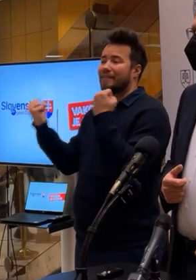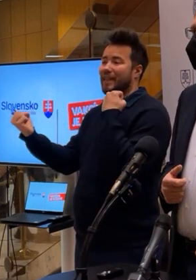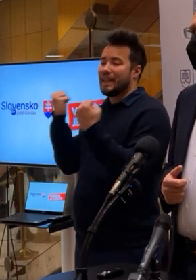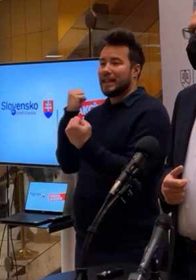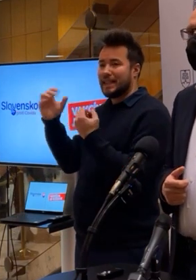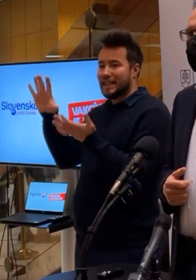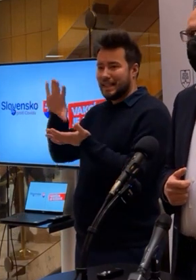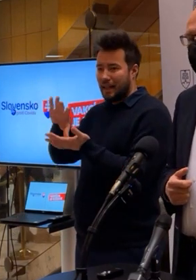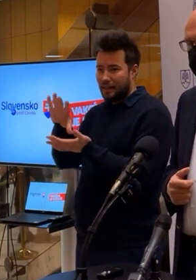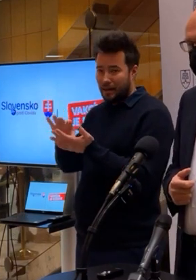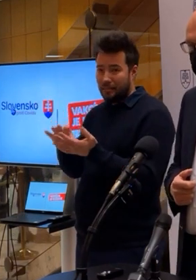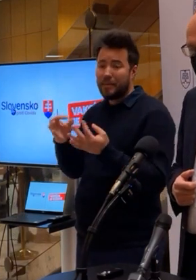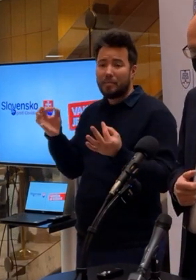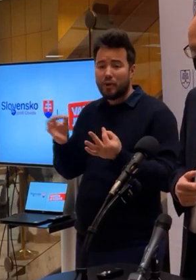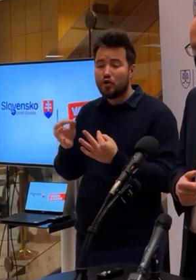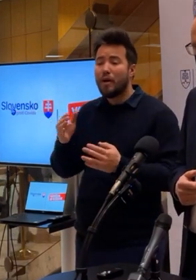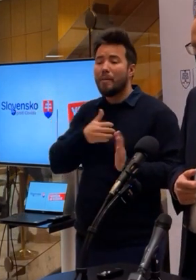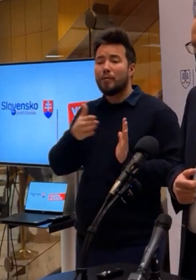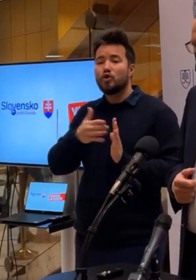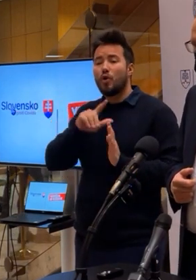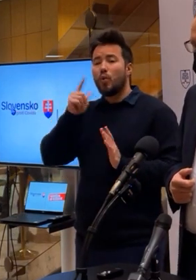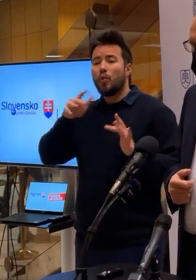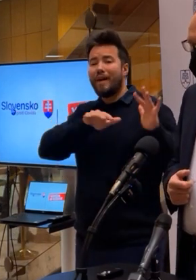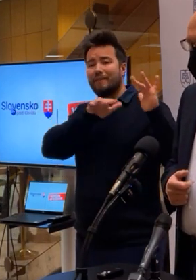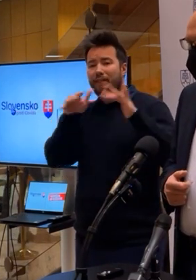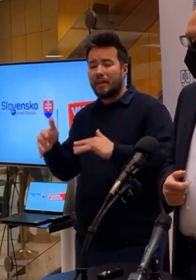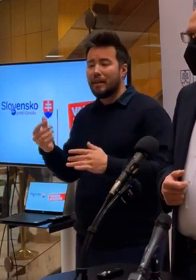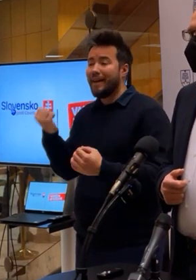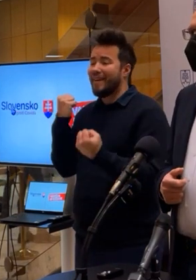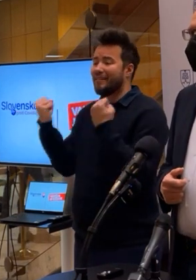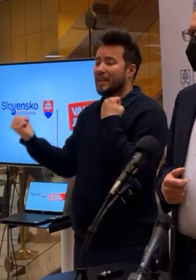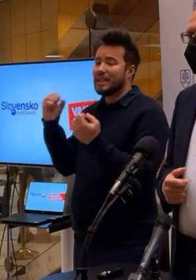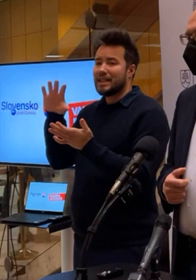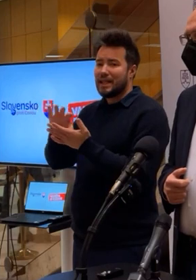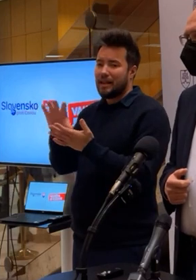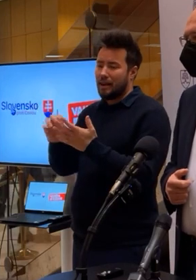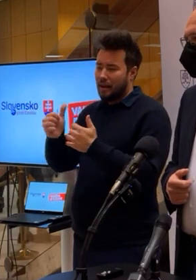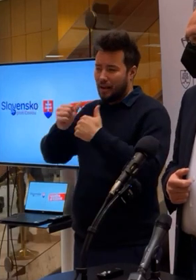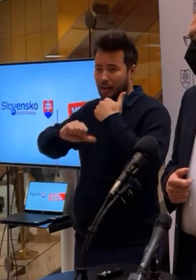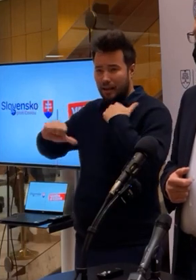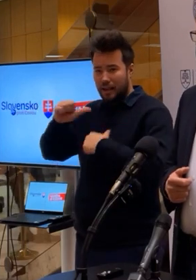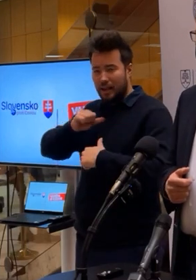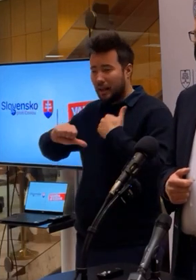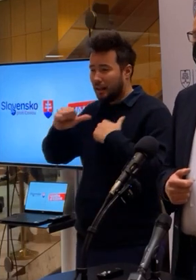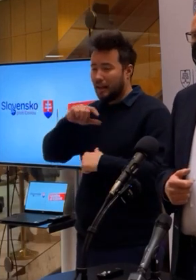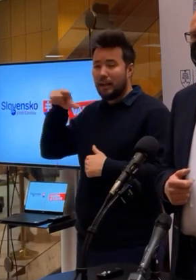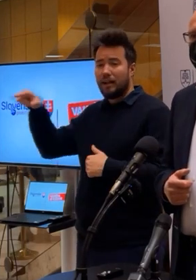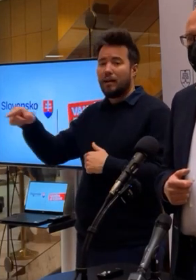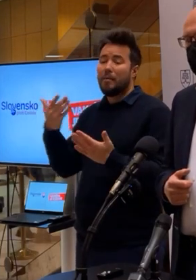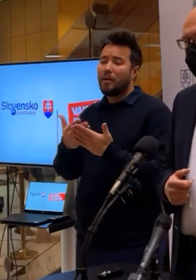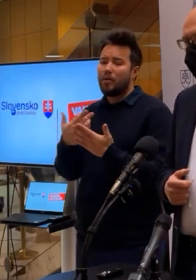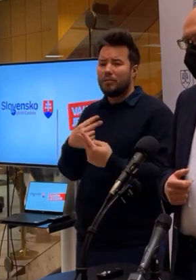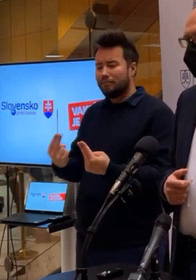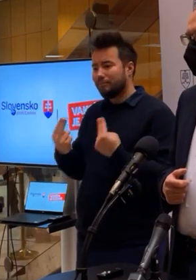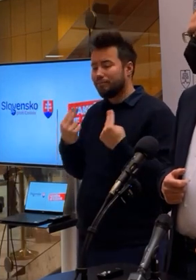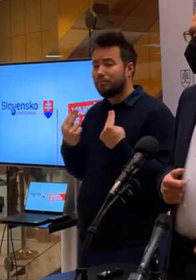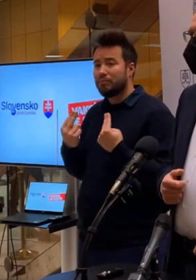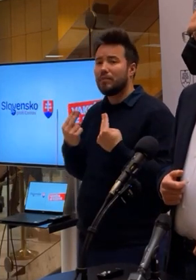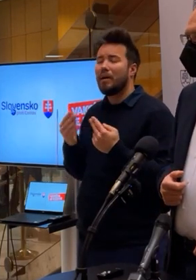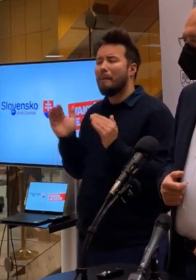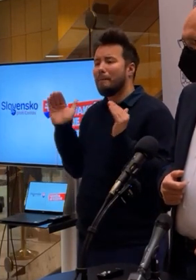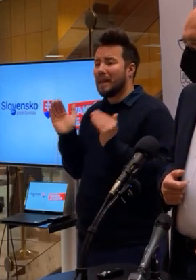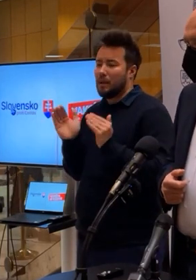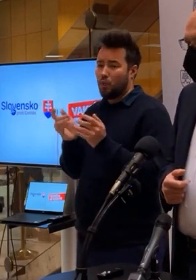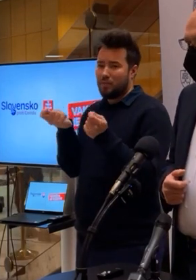centra si hodne vytrpeli počas druhej vlny, preto mi na tom veľmi záležalo, aby teraz boli zavretí naozaj len